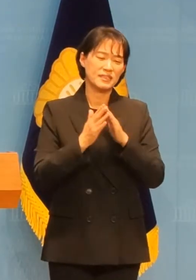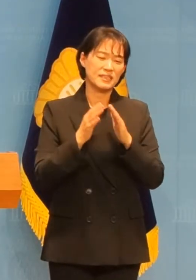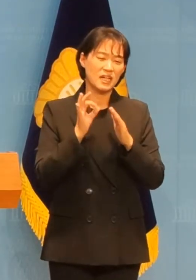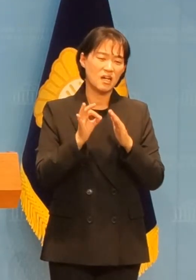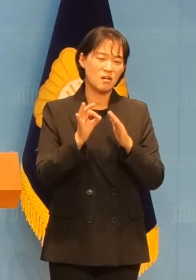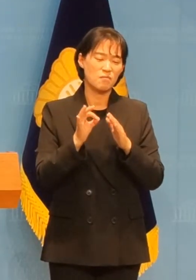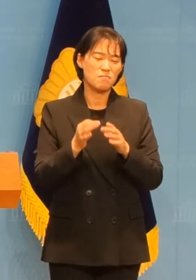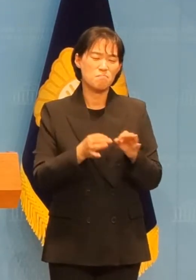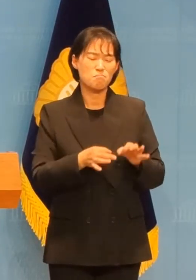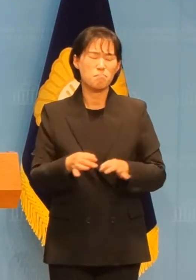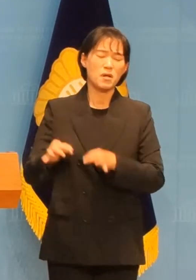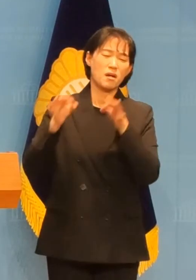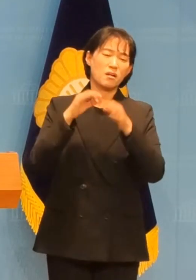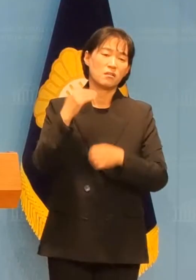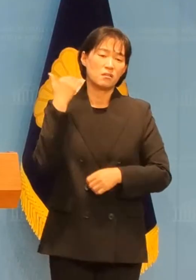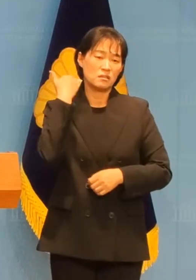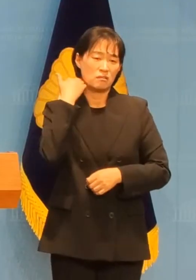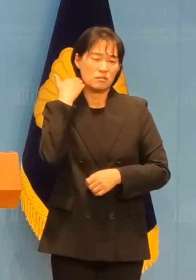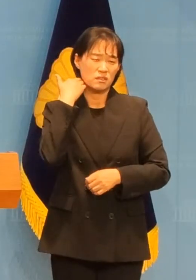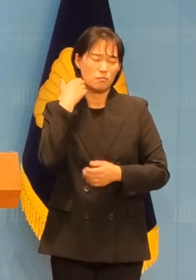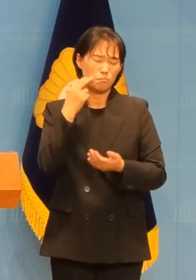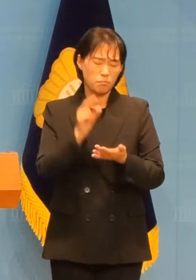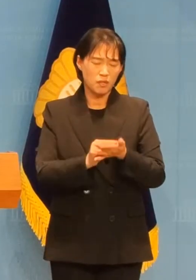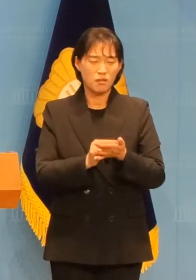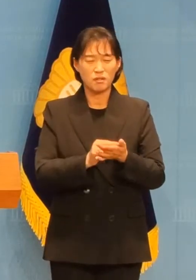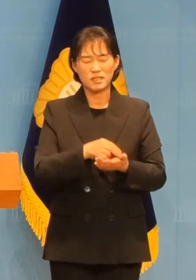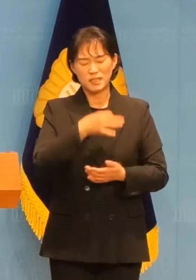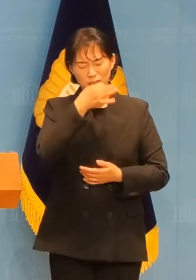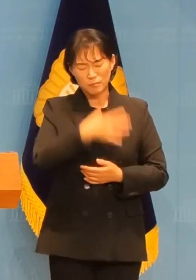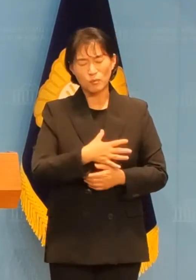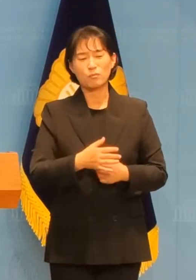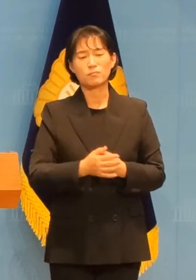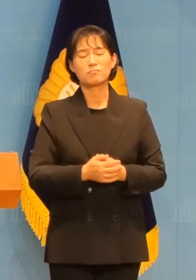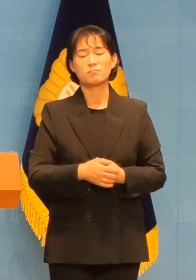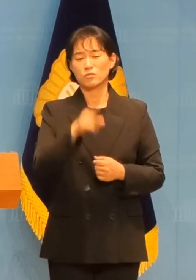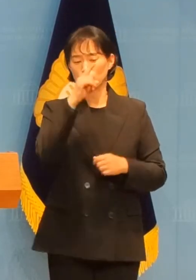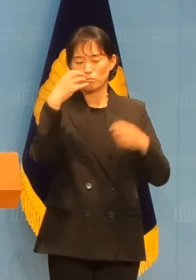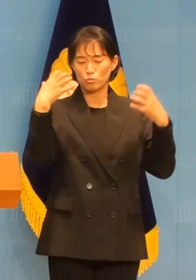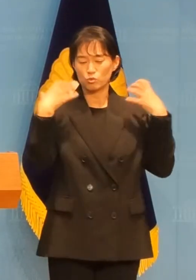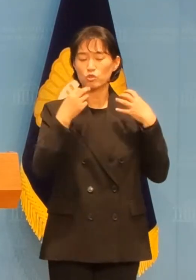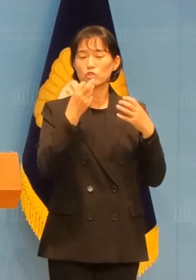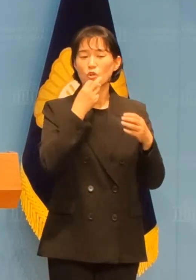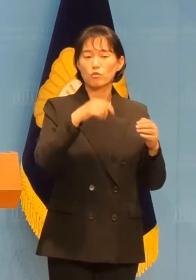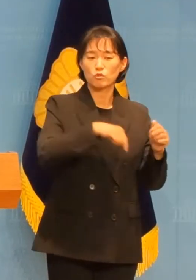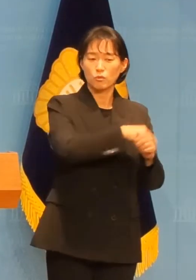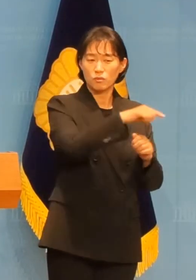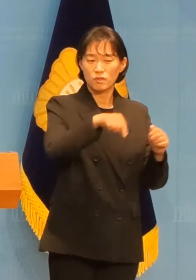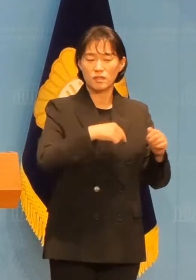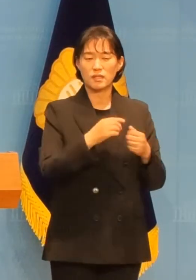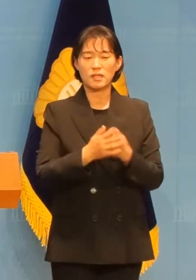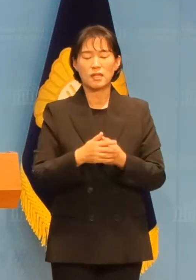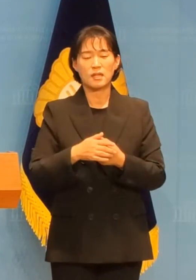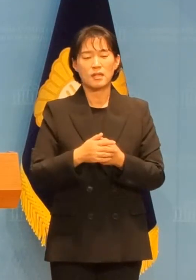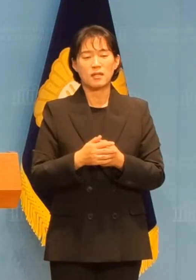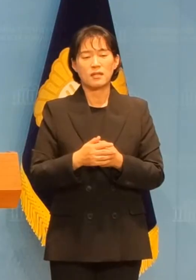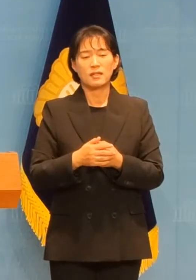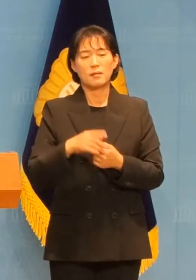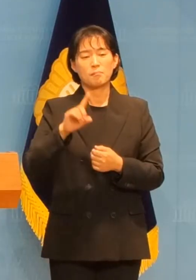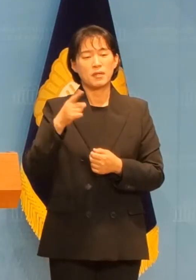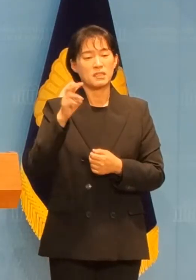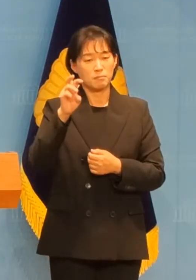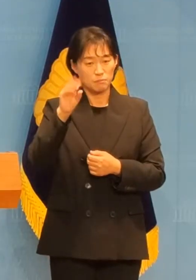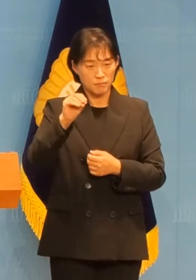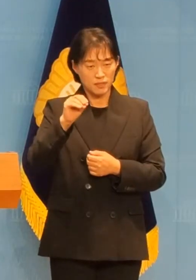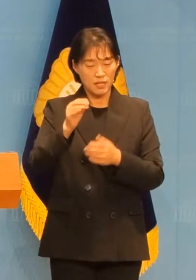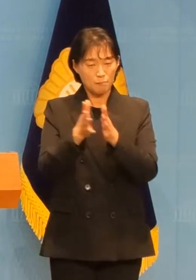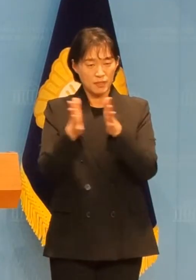폭탄과 전세 대란의 협공을 받고 있습니다. 정부는 수도권에 5년간 130만 호를 공급을